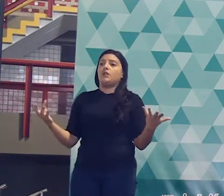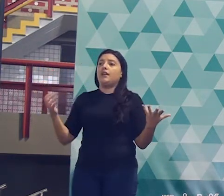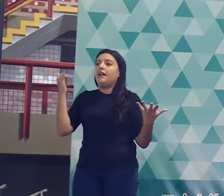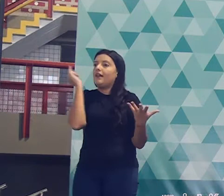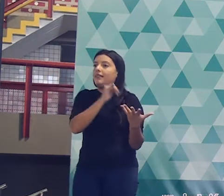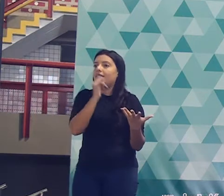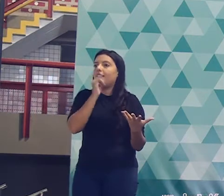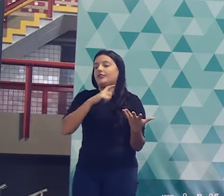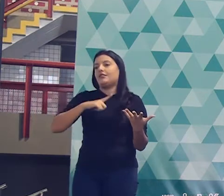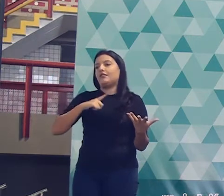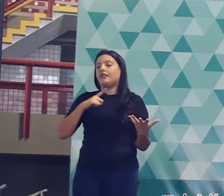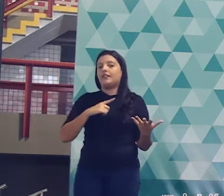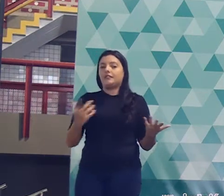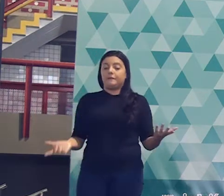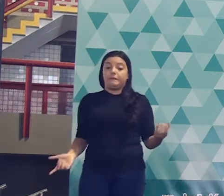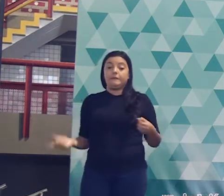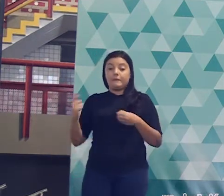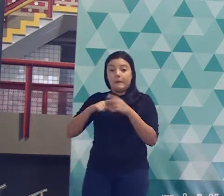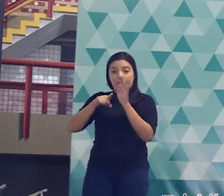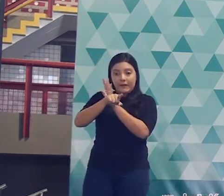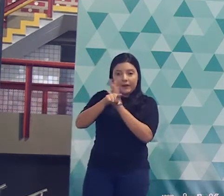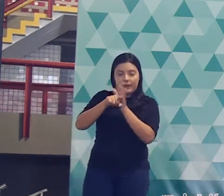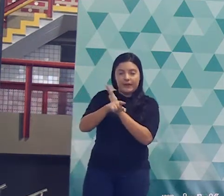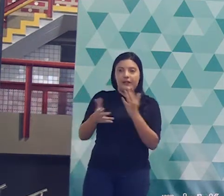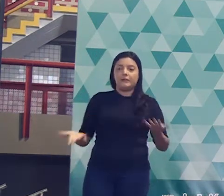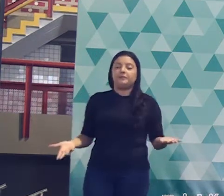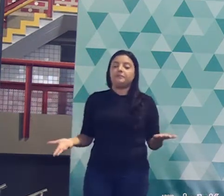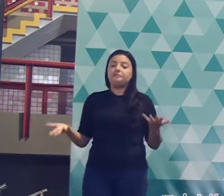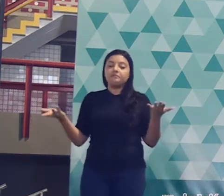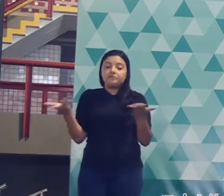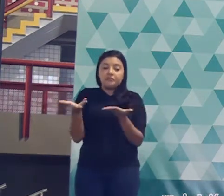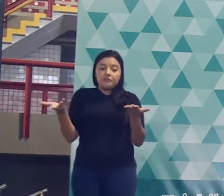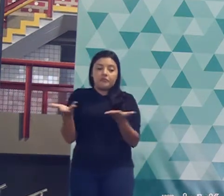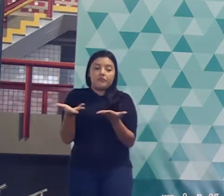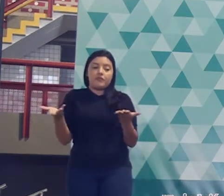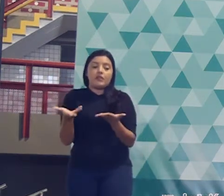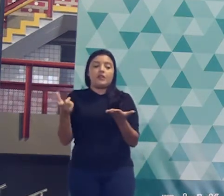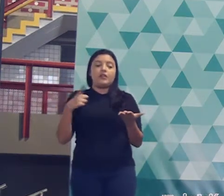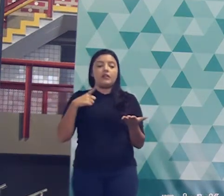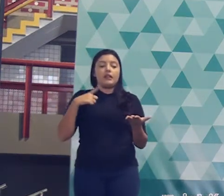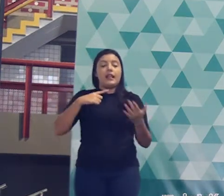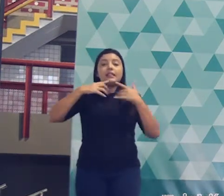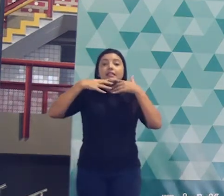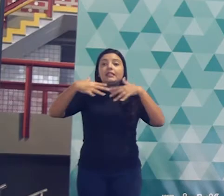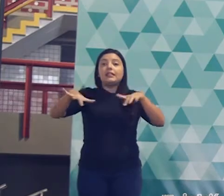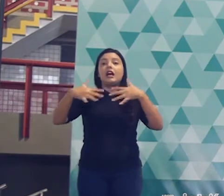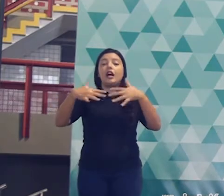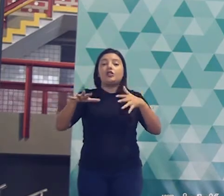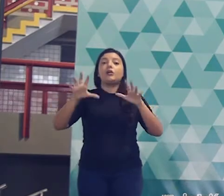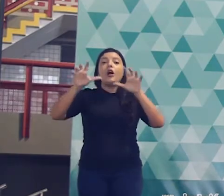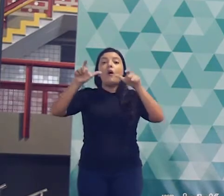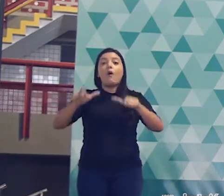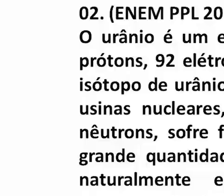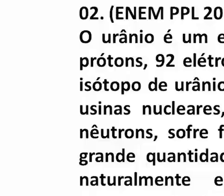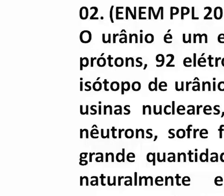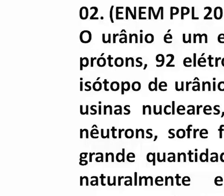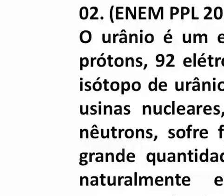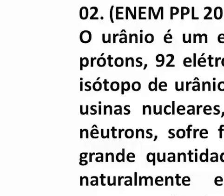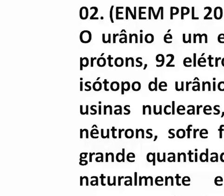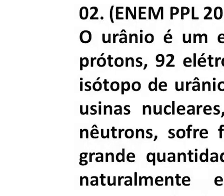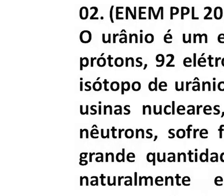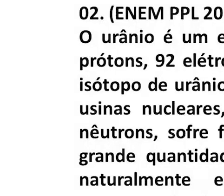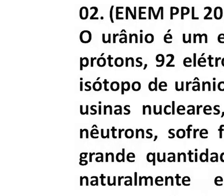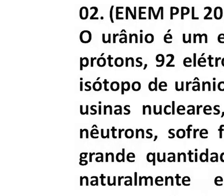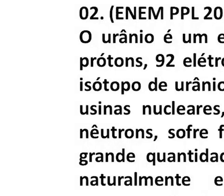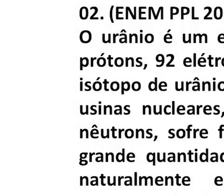energia. Voltando para a questão, ó. O isótopo 235 ocorre naturalmente em minérios de urânio, com concentração de